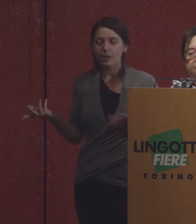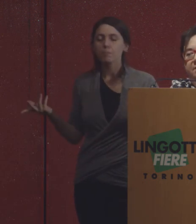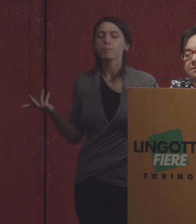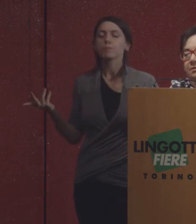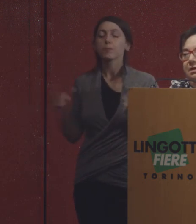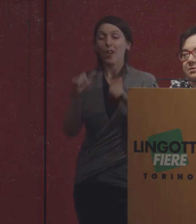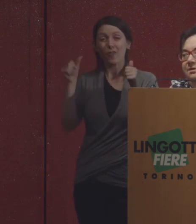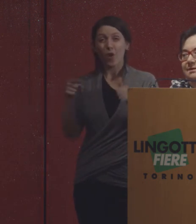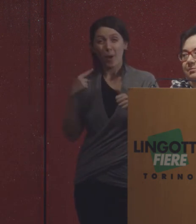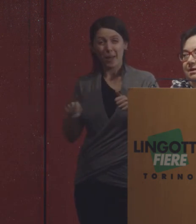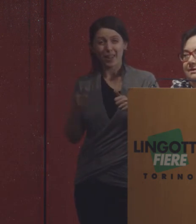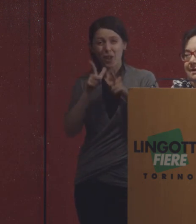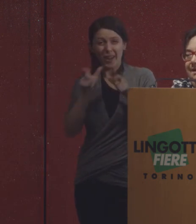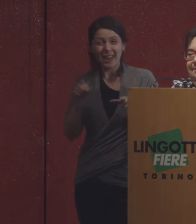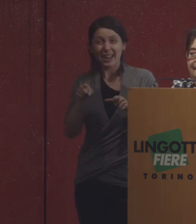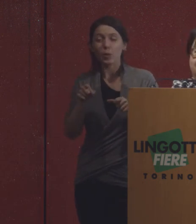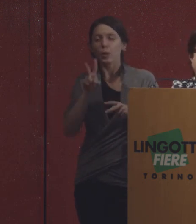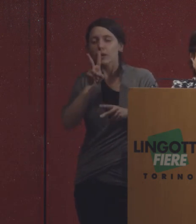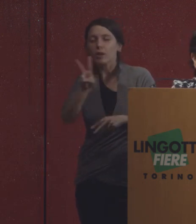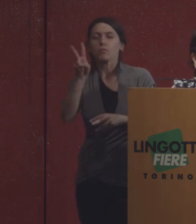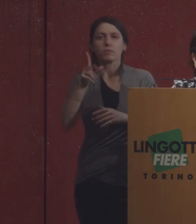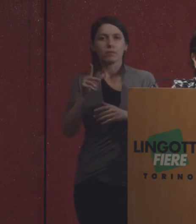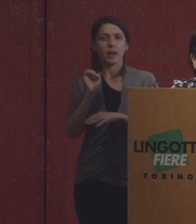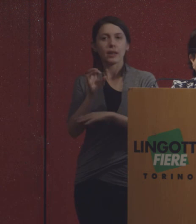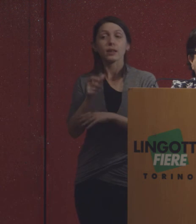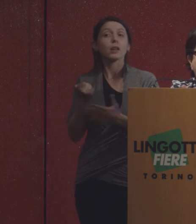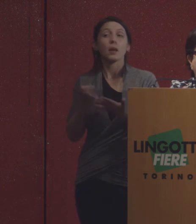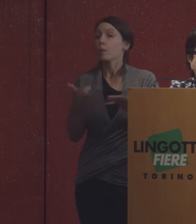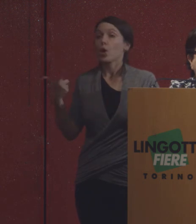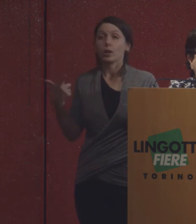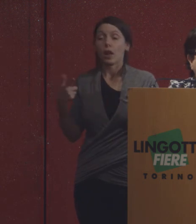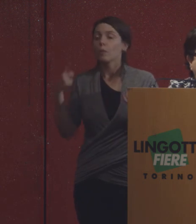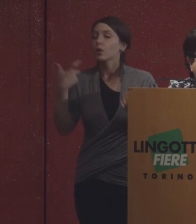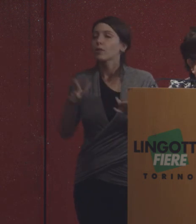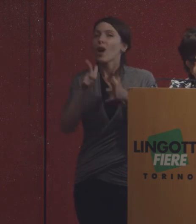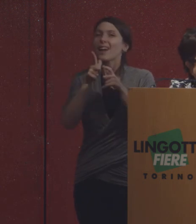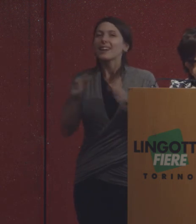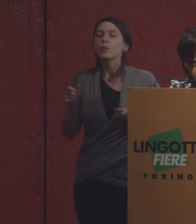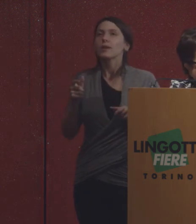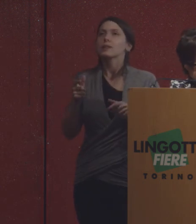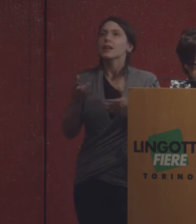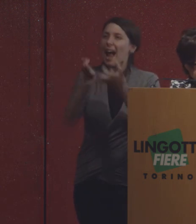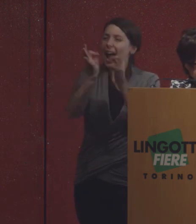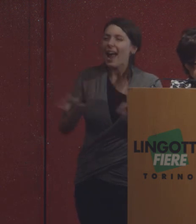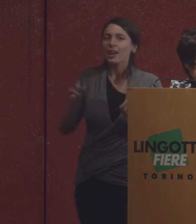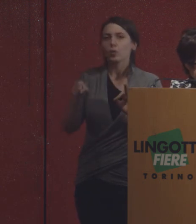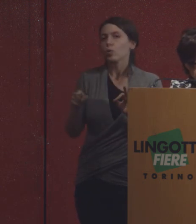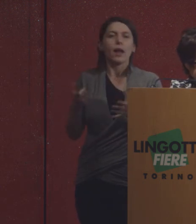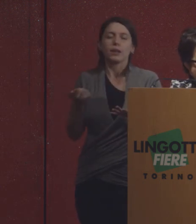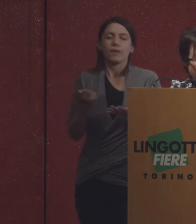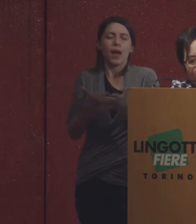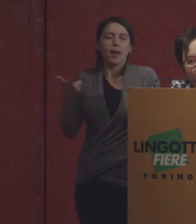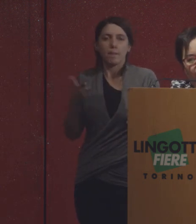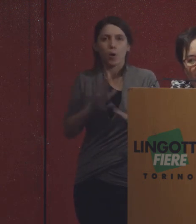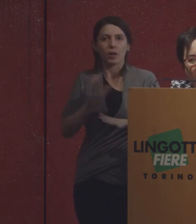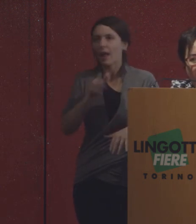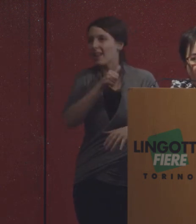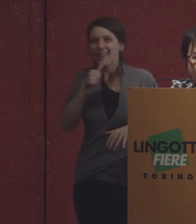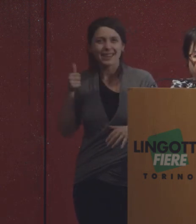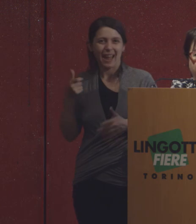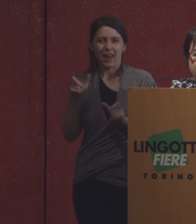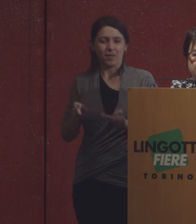Una formazione linguistica per gli insegnanti è indispensabile, io direi una linguistica educativa per gli insegnanti è indispensabile, è un